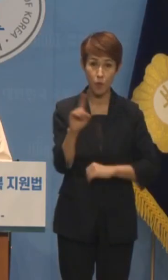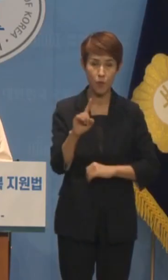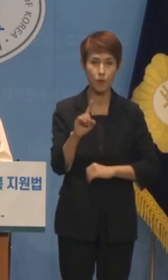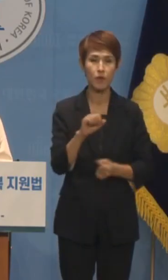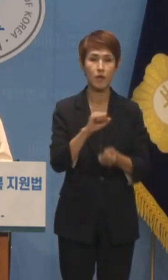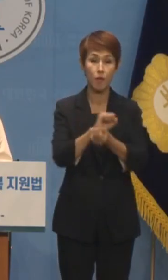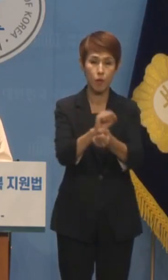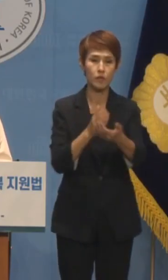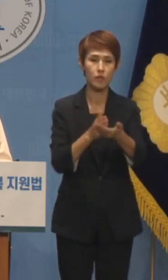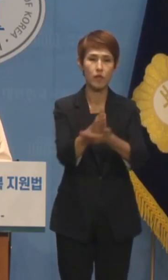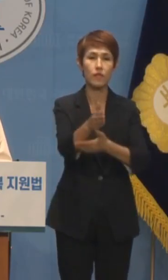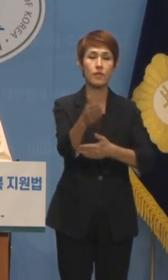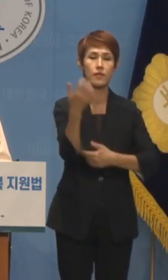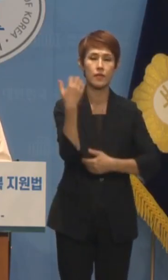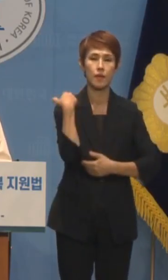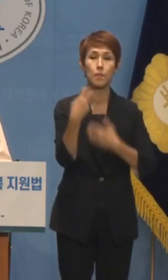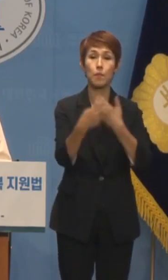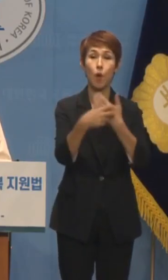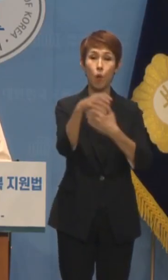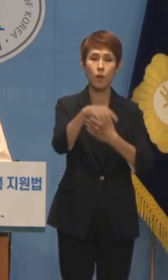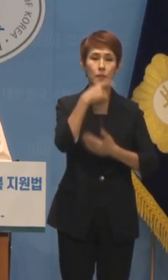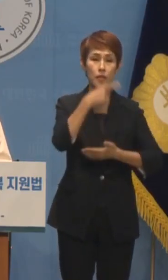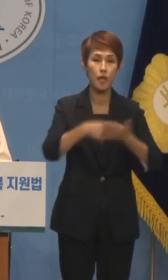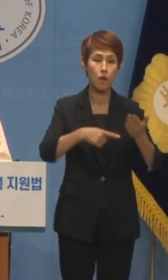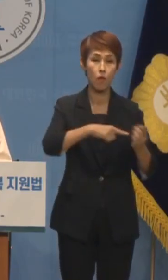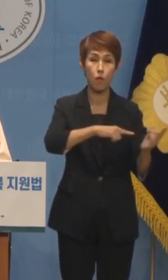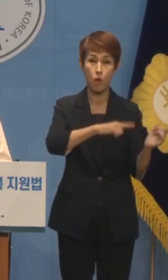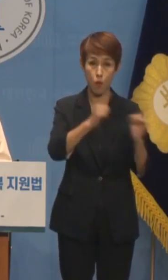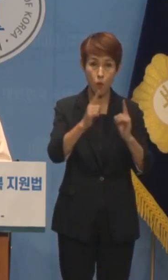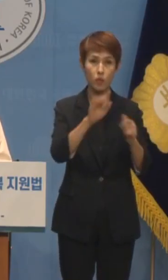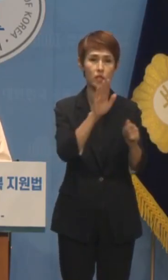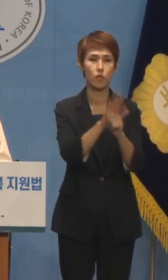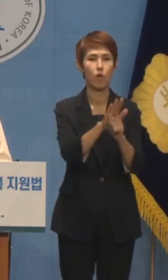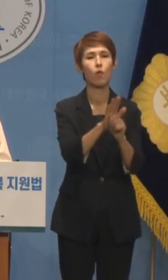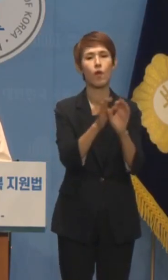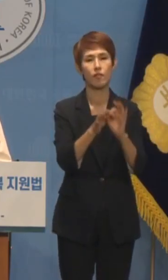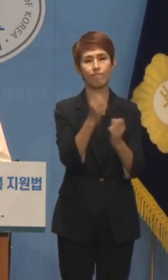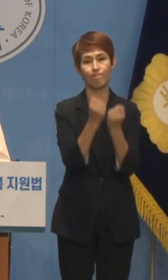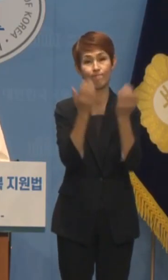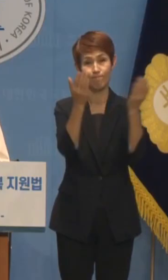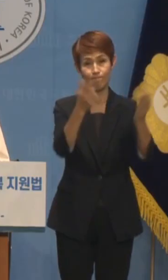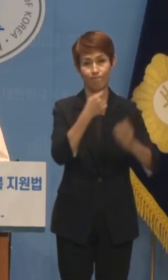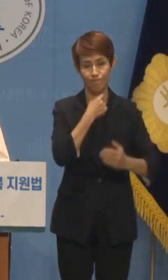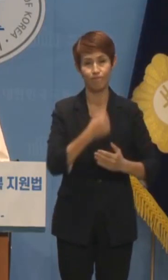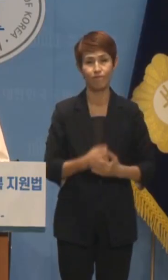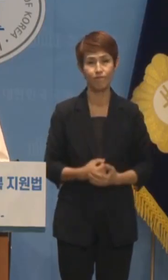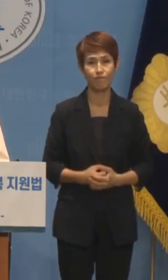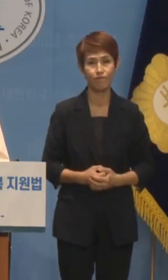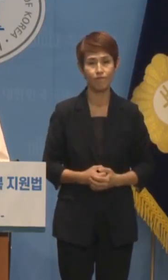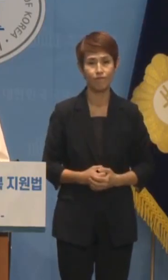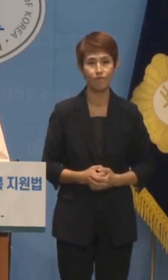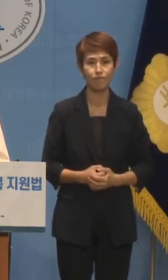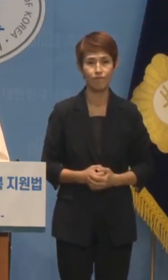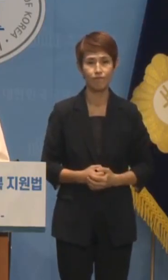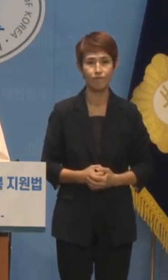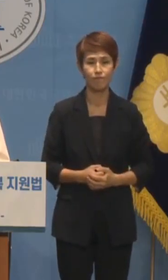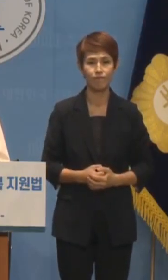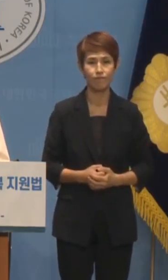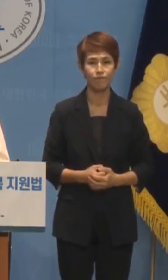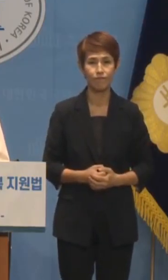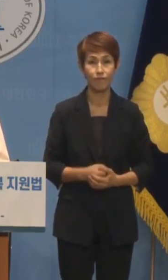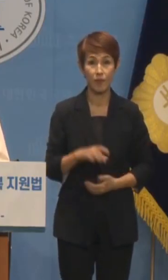전담병원 피해회복지원법 개정안을 발의하기 위해 이 자리에 섰습니다. 기자회견문 낭독에